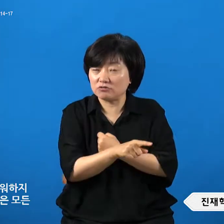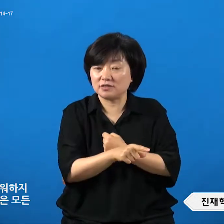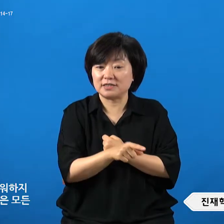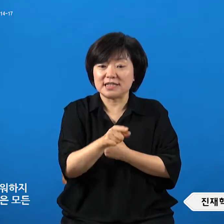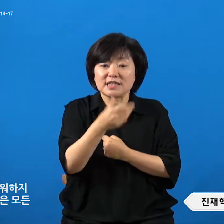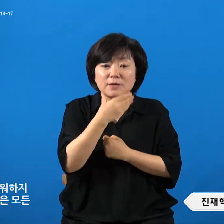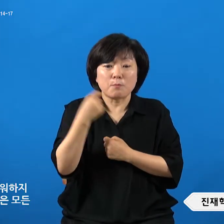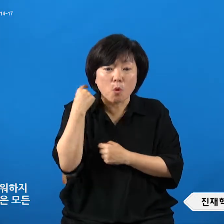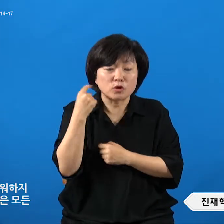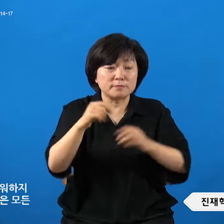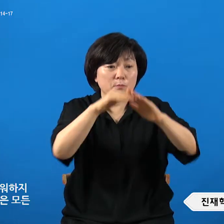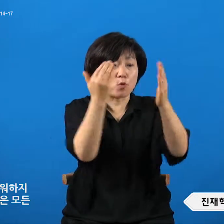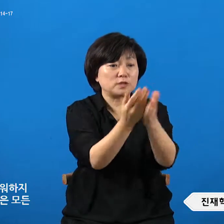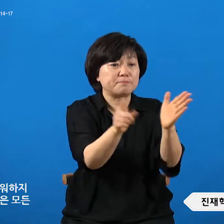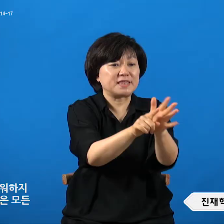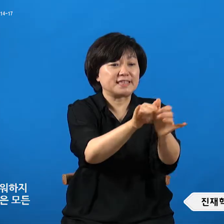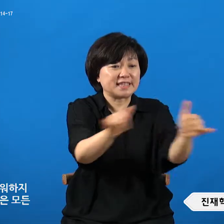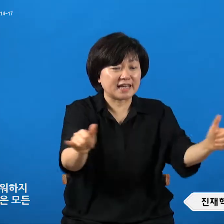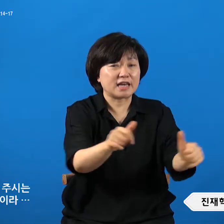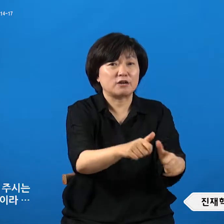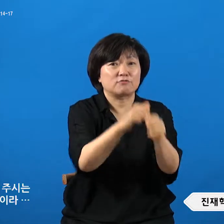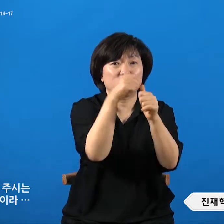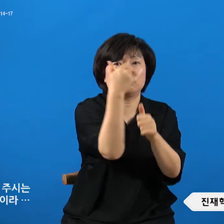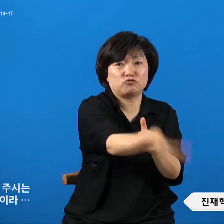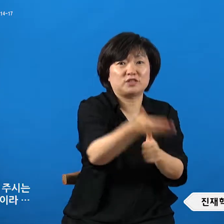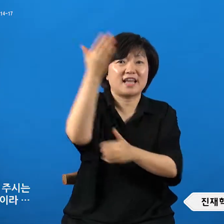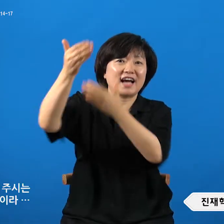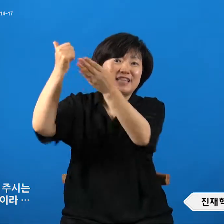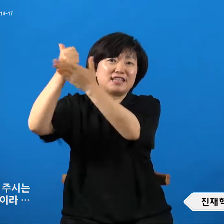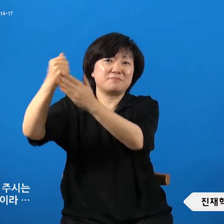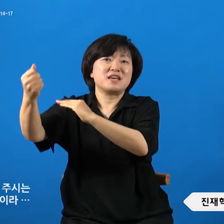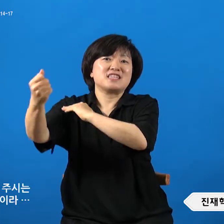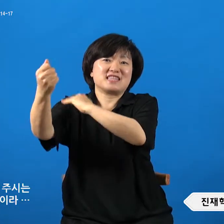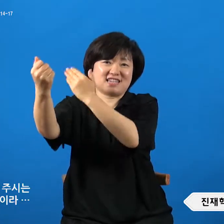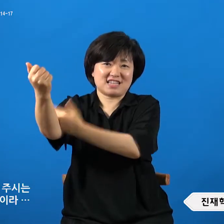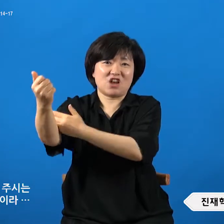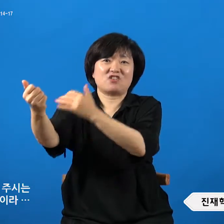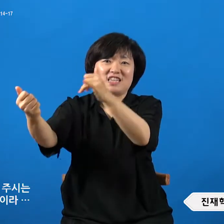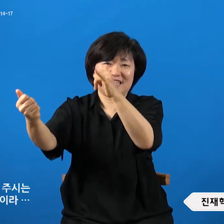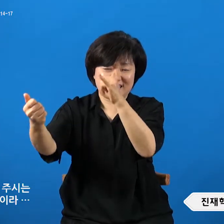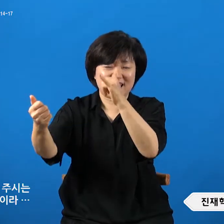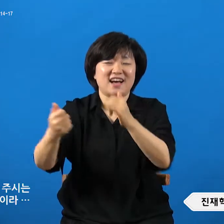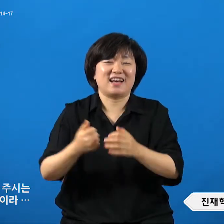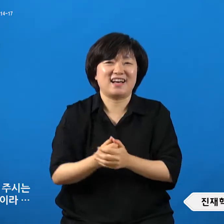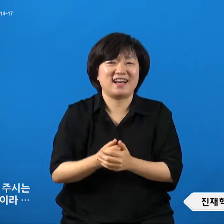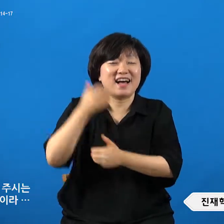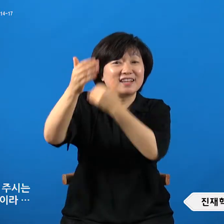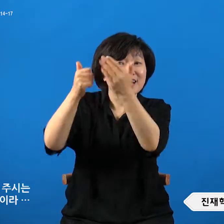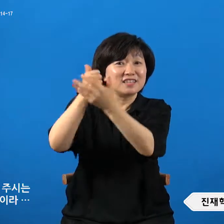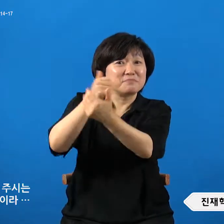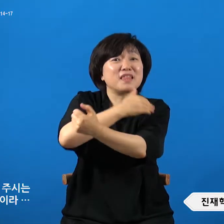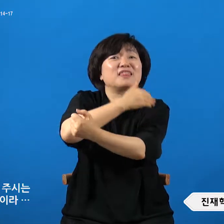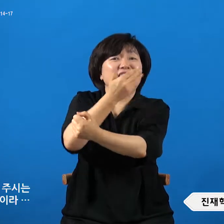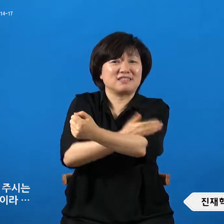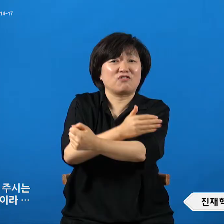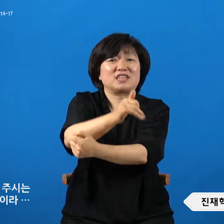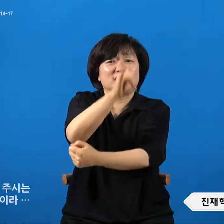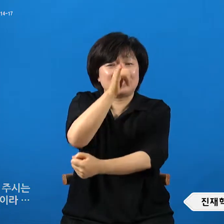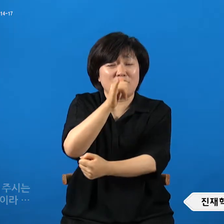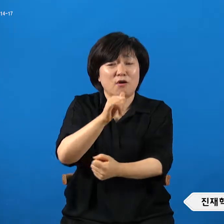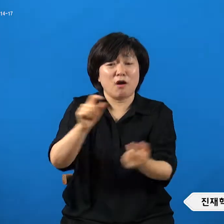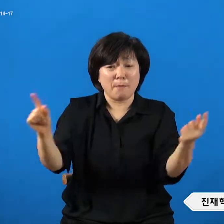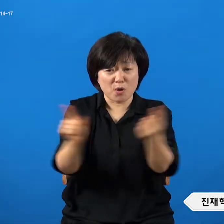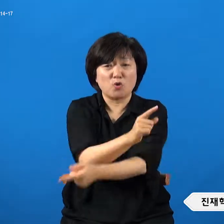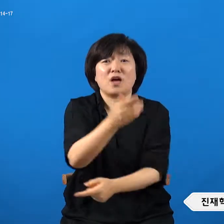모든 믿는 자에게 구원을 주시는 하나님의 능력이 됨이라. 하나님의 능력입니다. 변화를